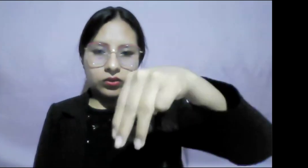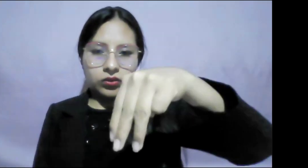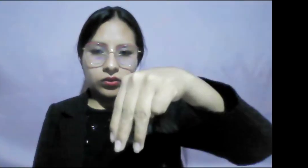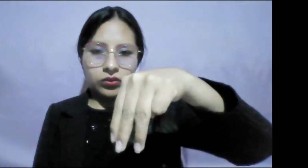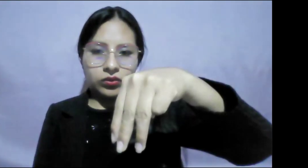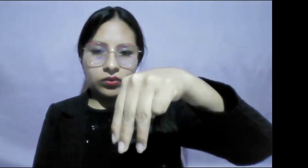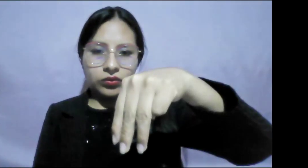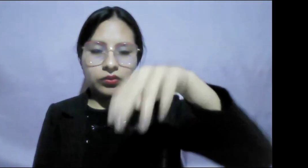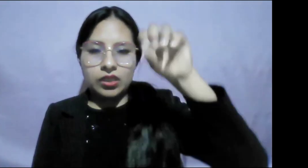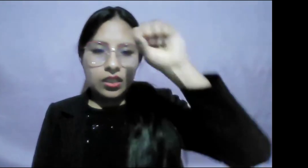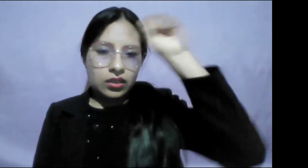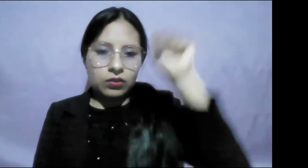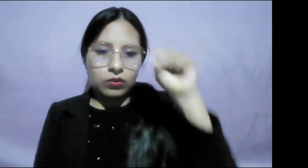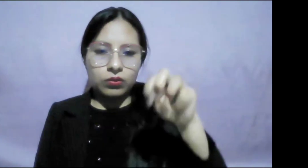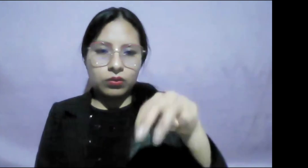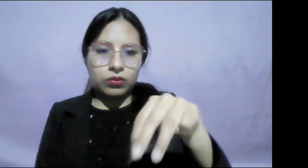San Martín